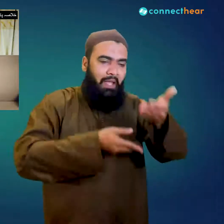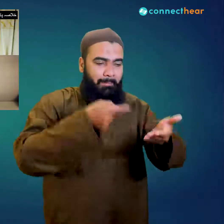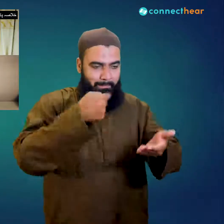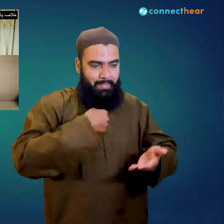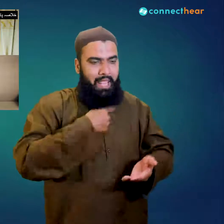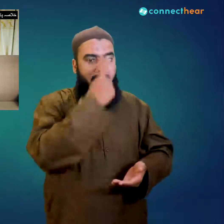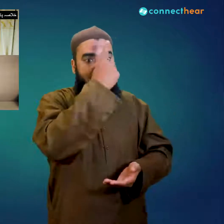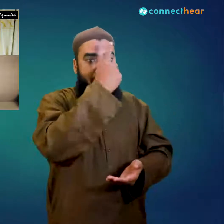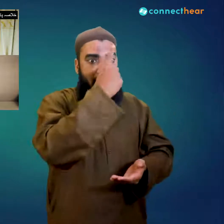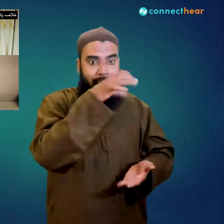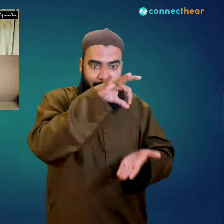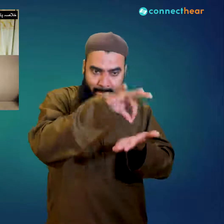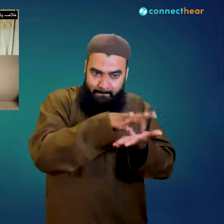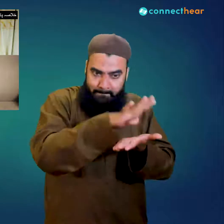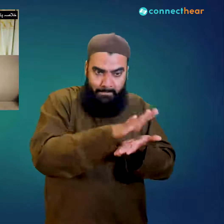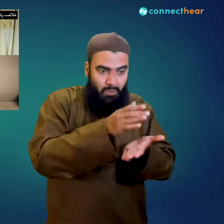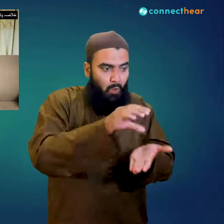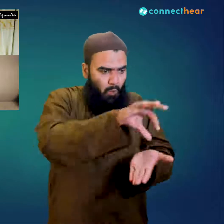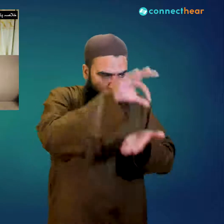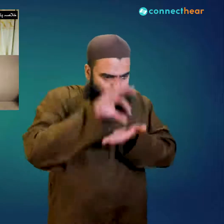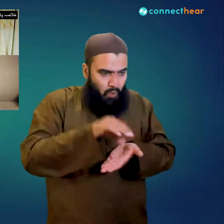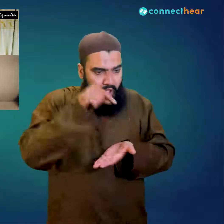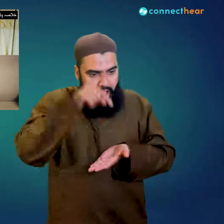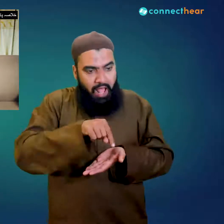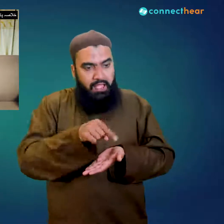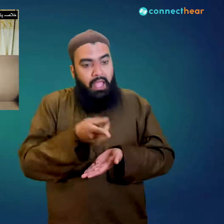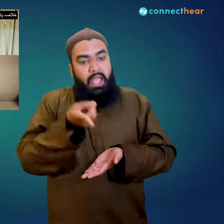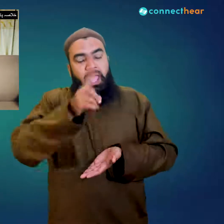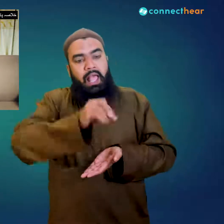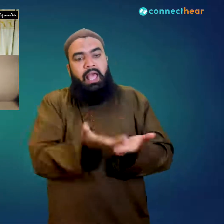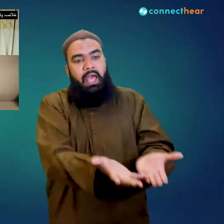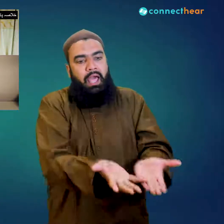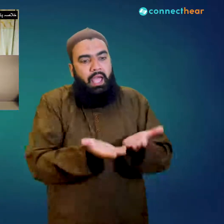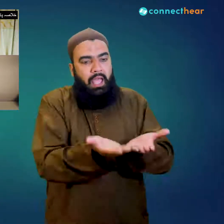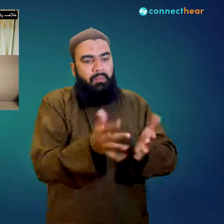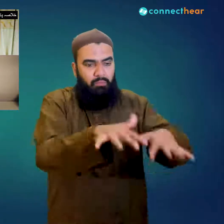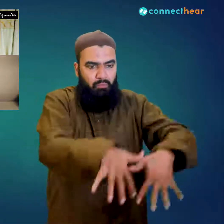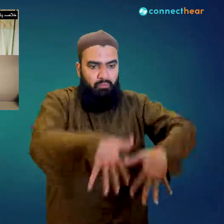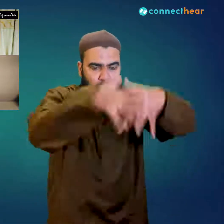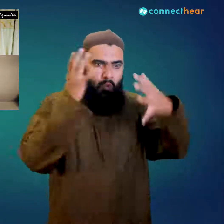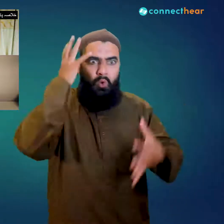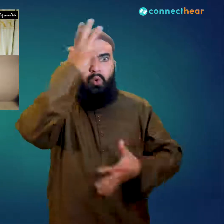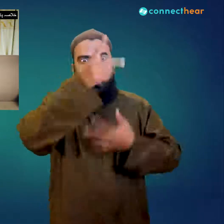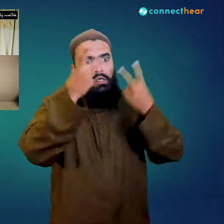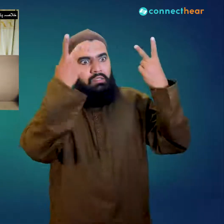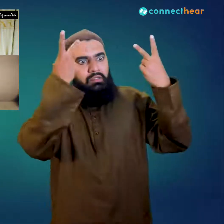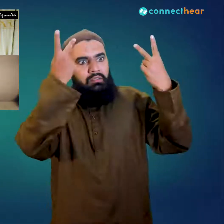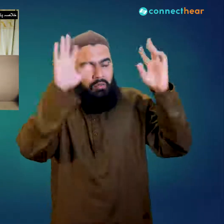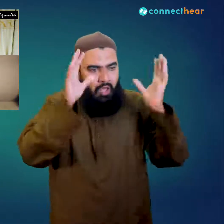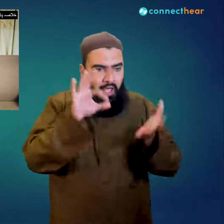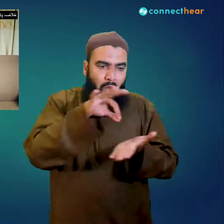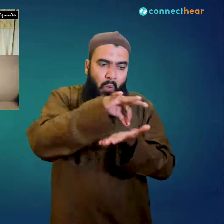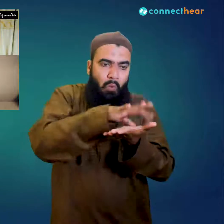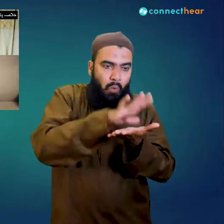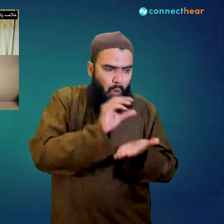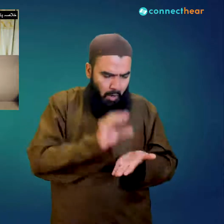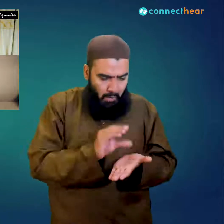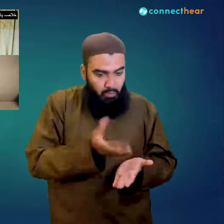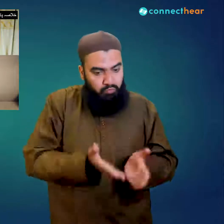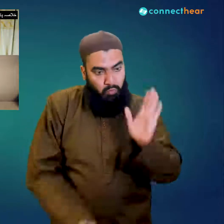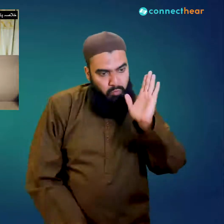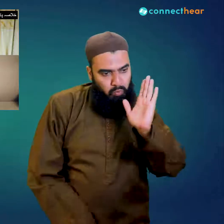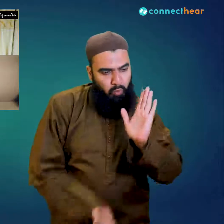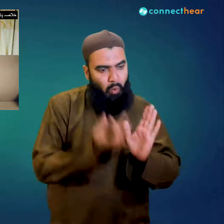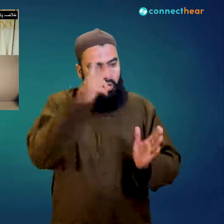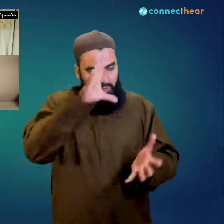جو پیسہ یا جو چیز اللہ کی راہ میں دی گئی وہی چیز اللہ انہیں واپس لوٹائے گا، بلکہ اس سے بہتر چیز جو ان کے لیے